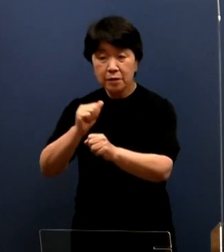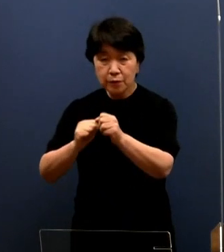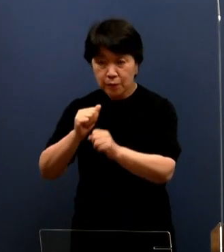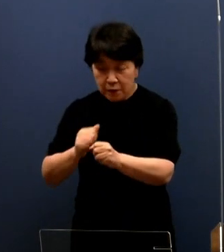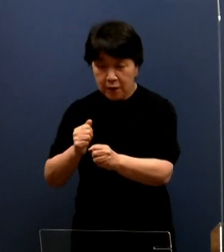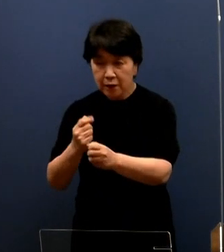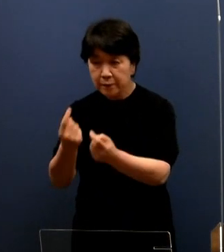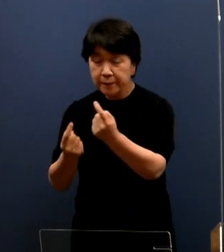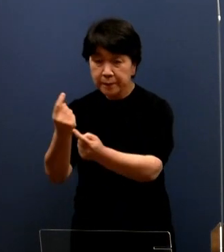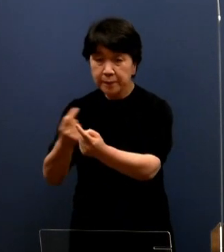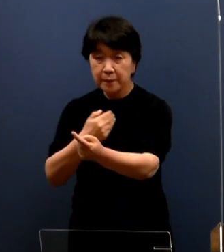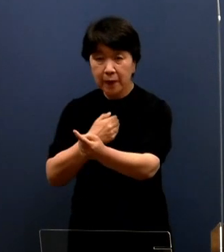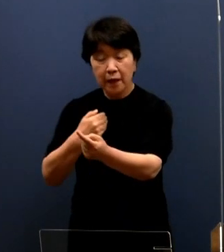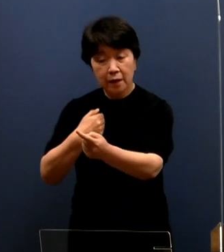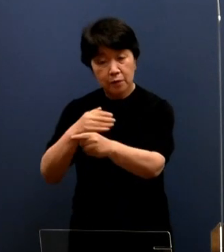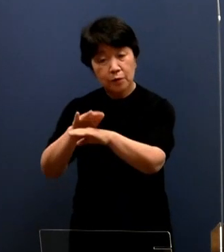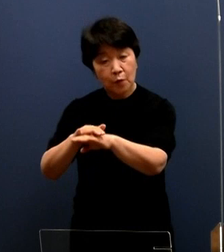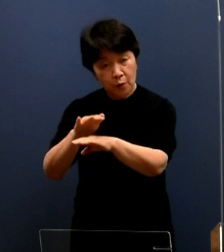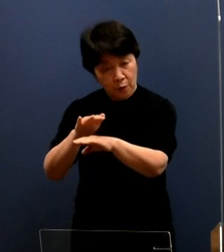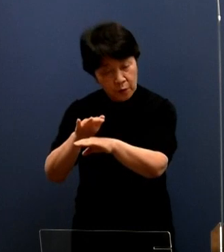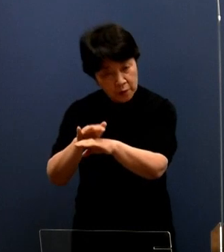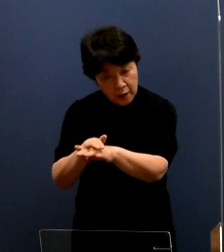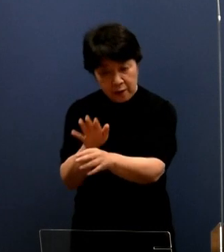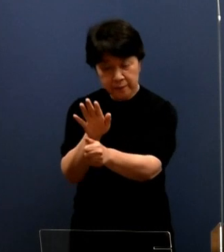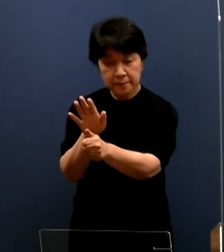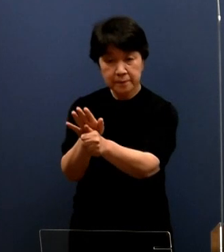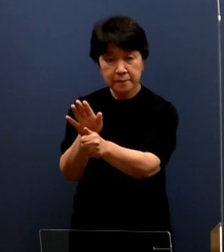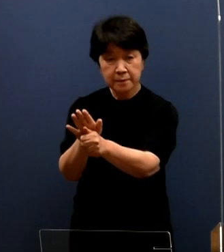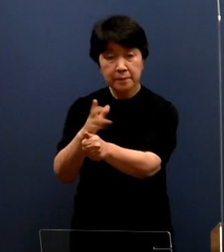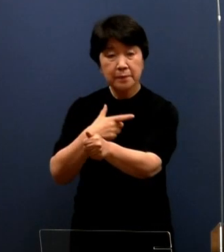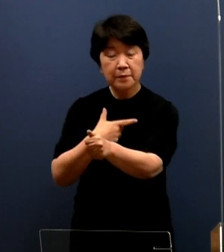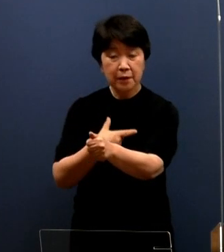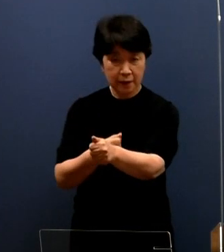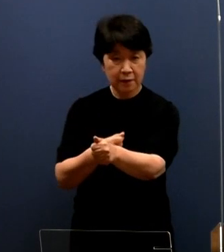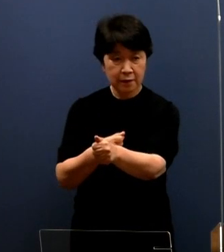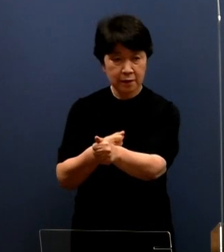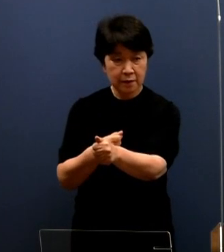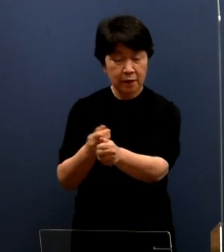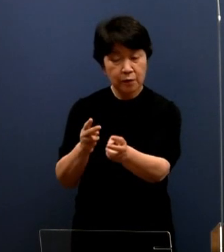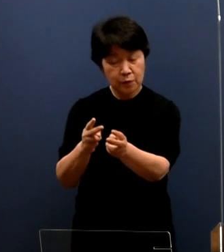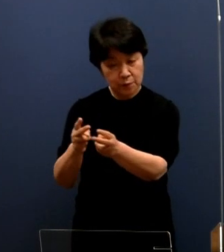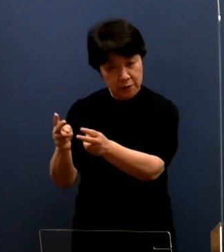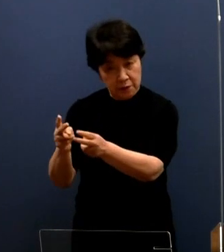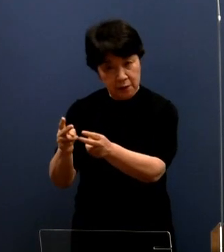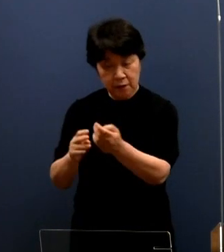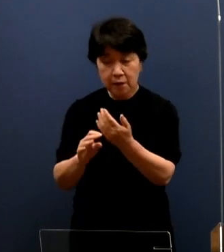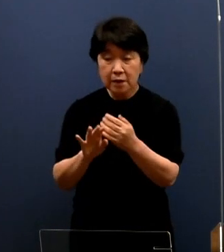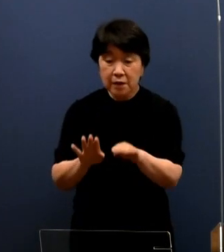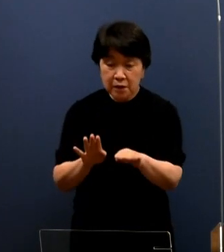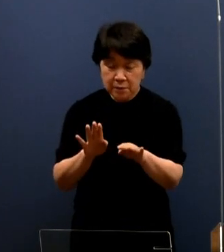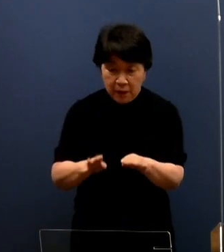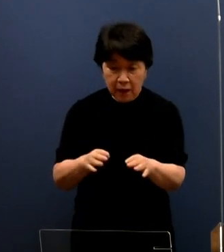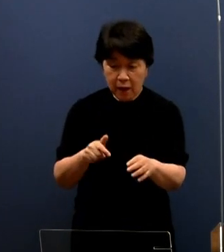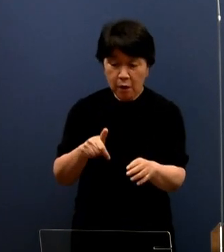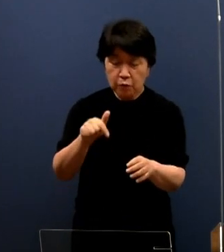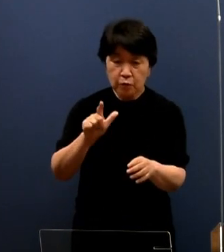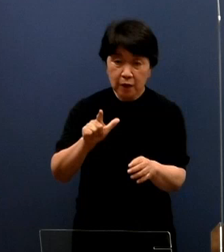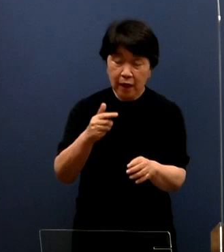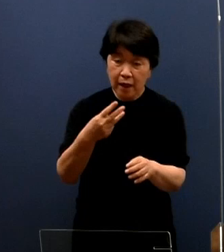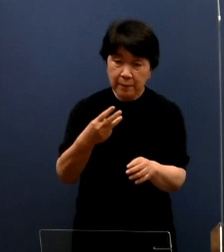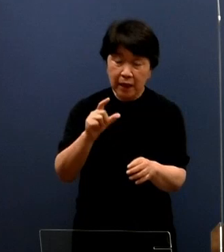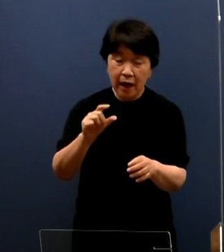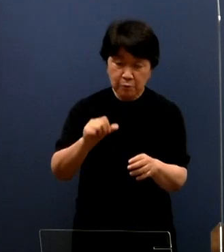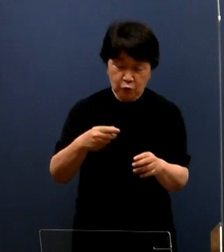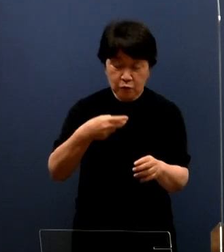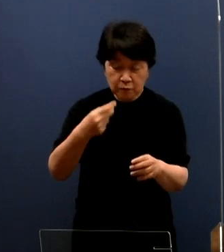びかけていったり、その用意しておりますプレミアムの飲食券の利用を通じて、